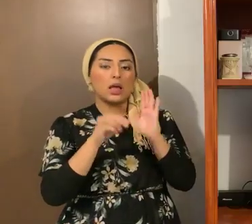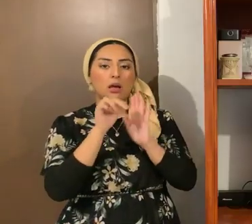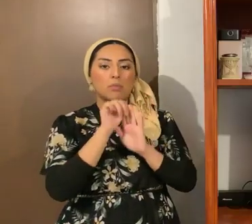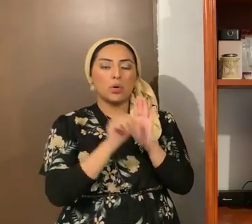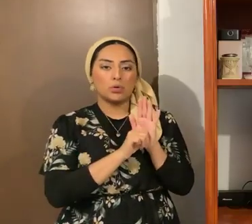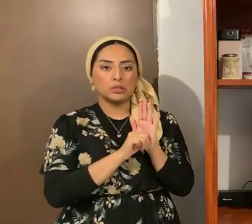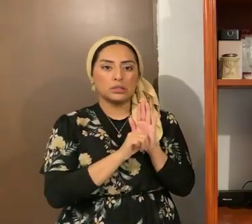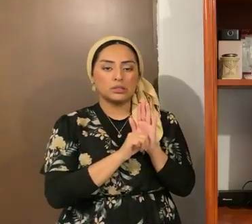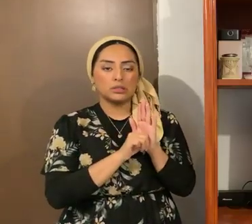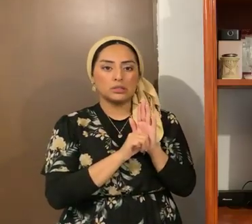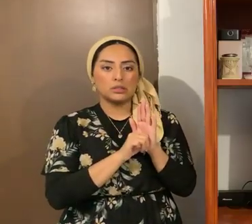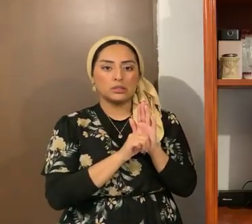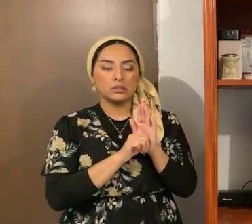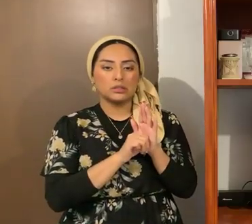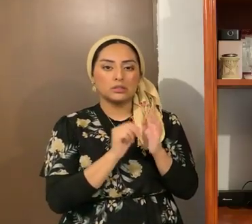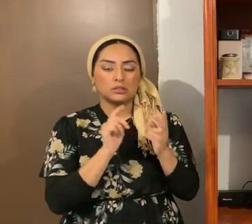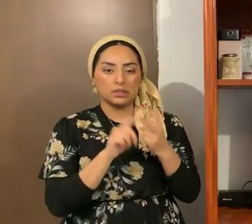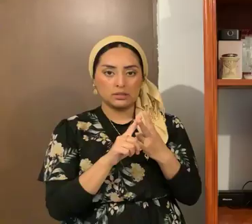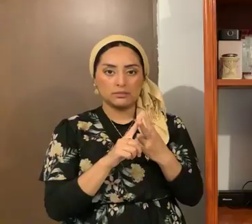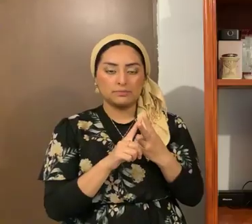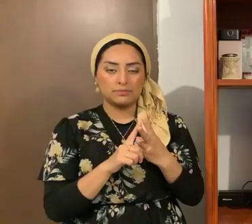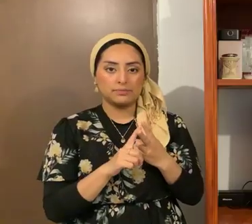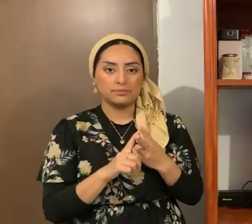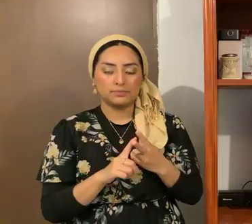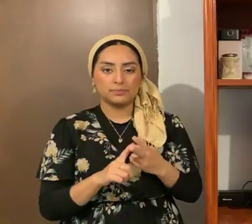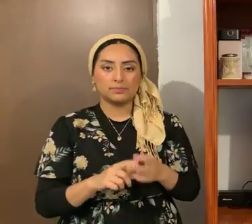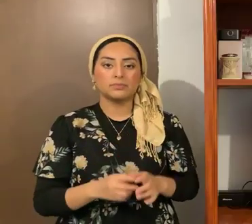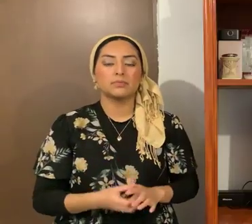Datán y Abirán contra Moshe.